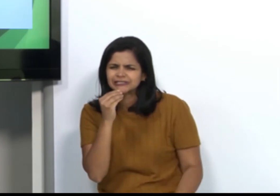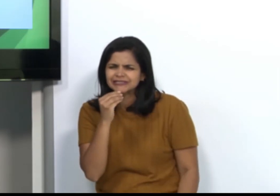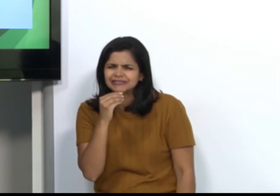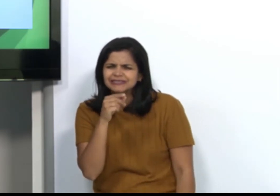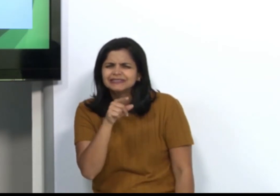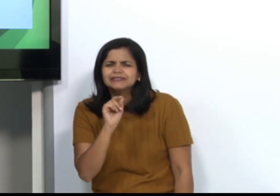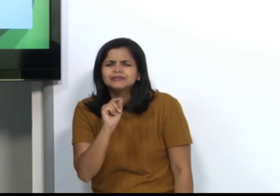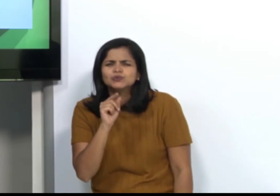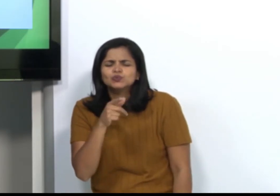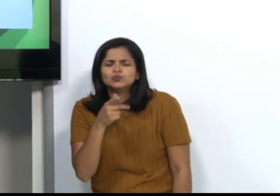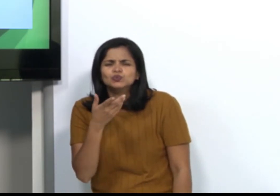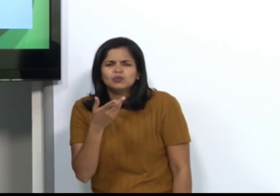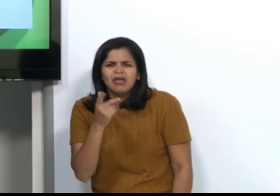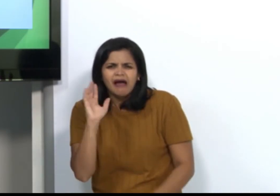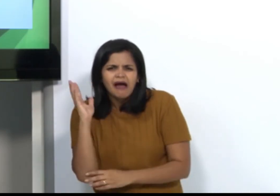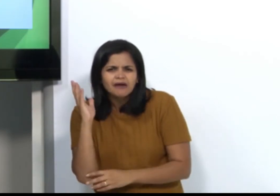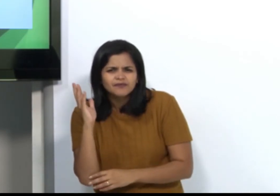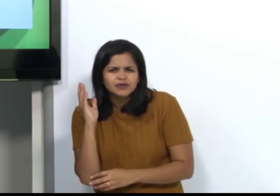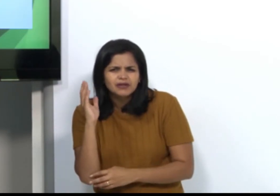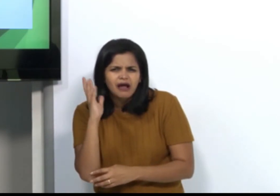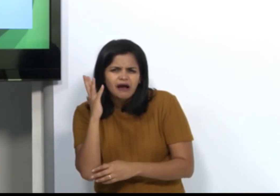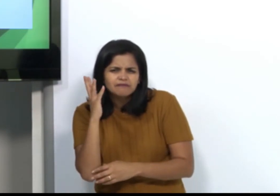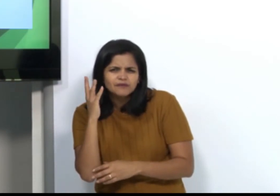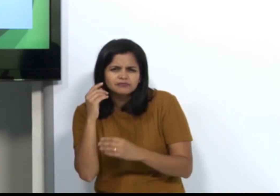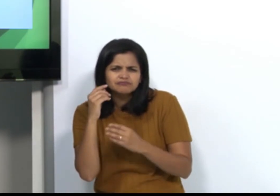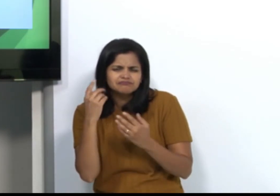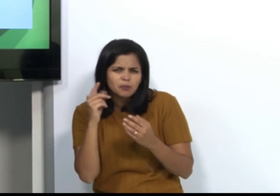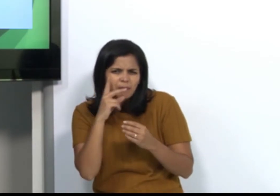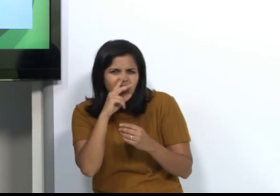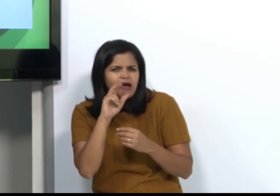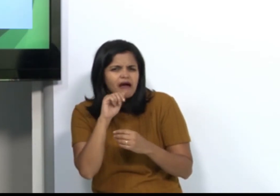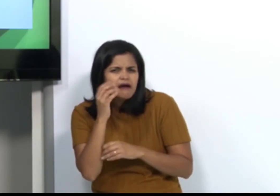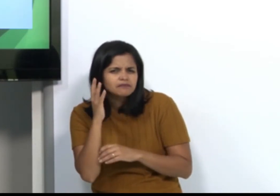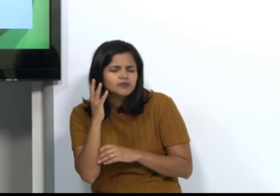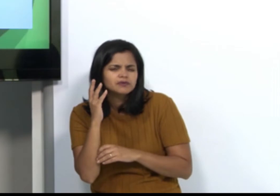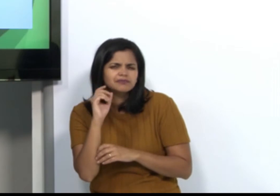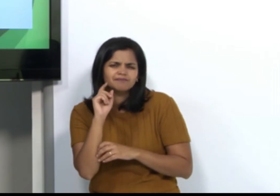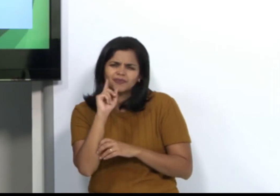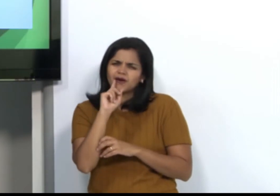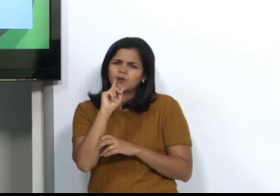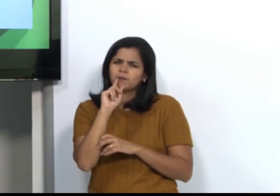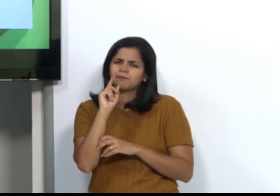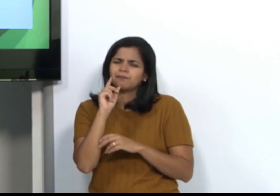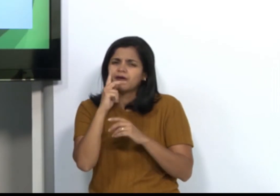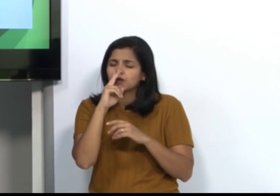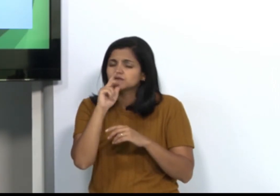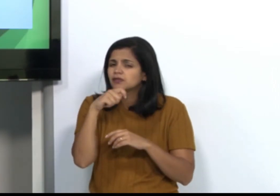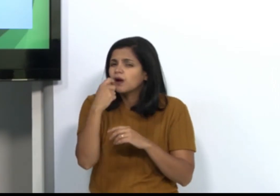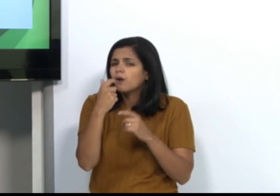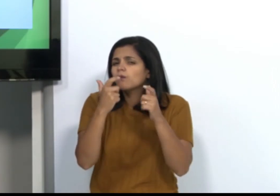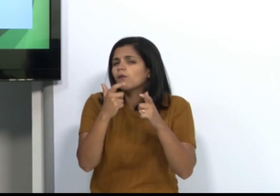Se eu tiver dúvida com esse sinal, é uma árvore? Parece uma árvore. É o sinal de um